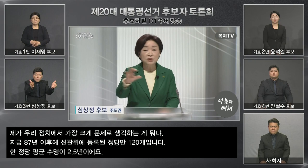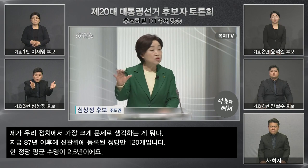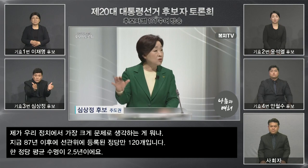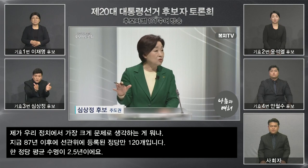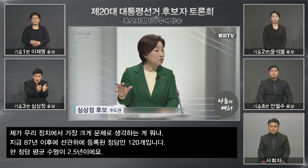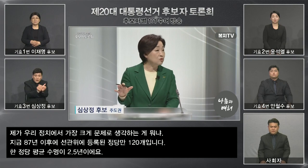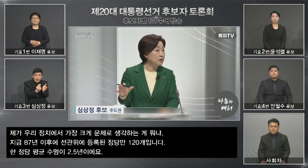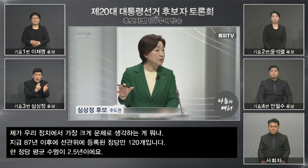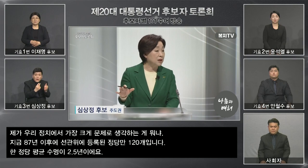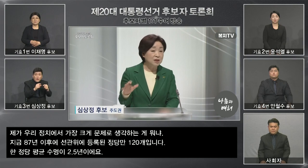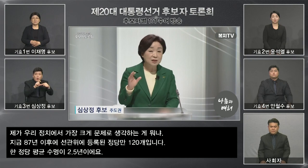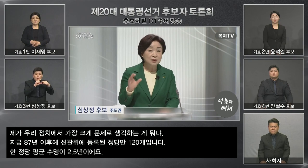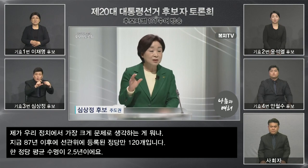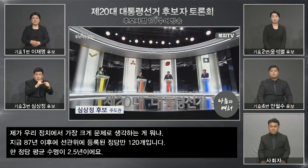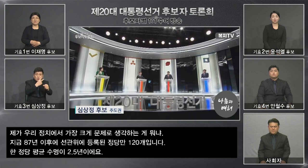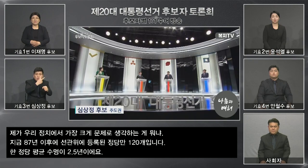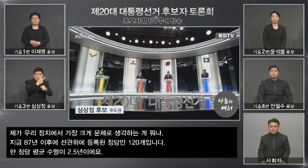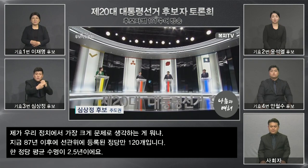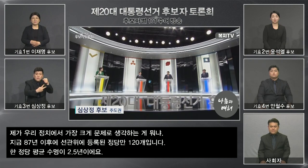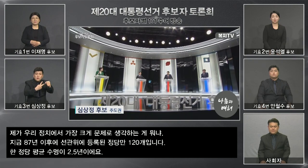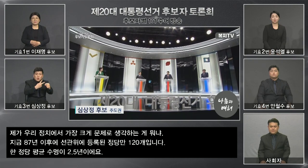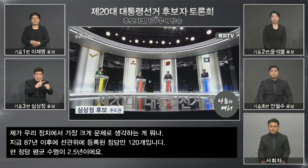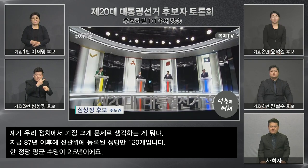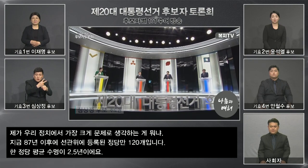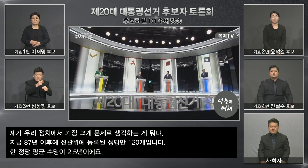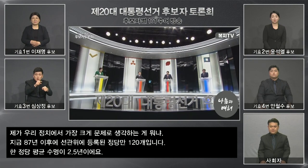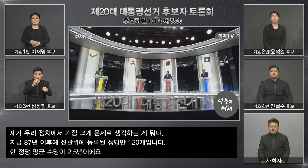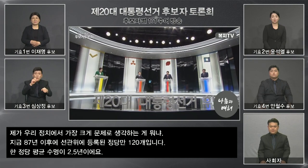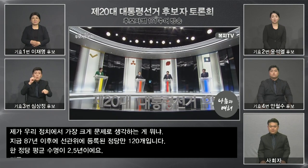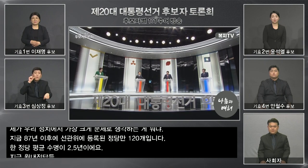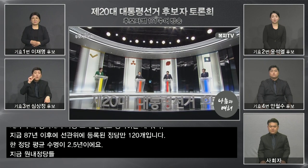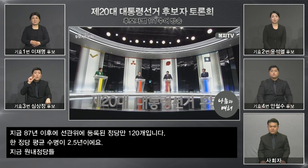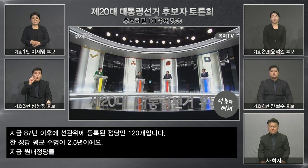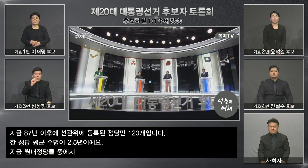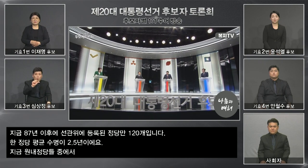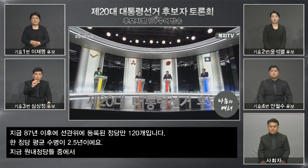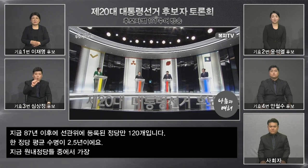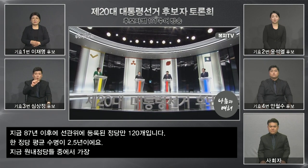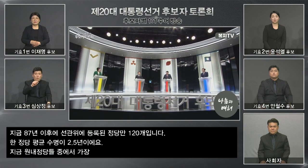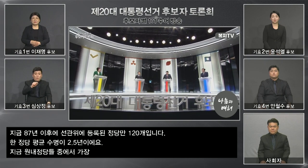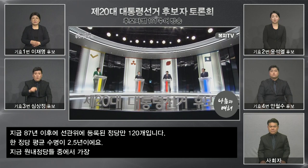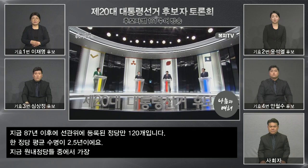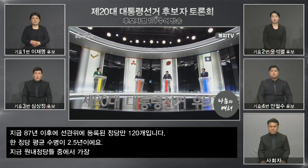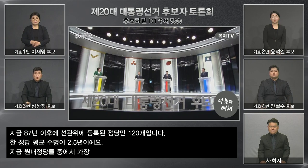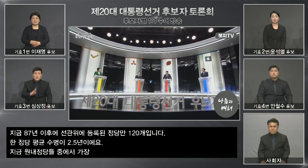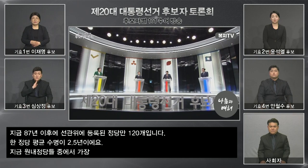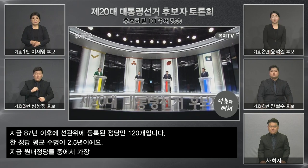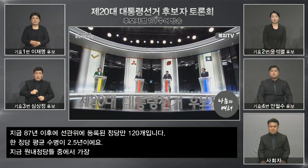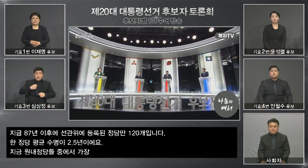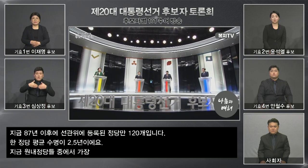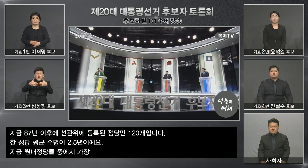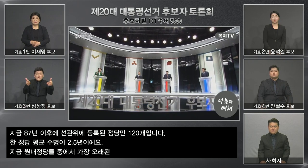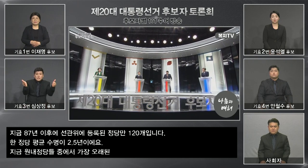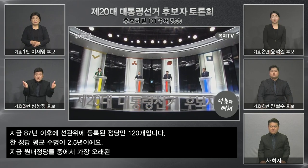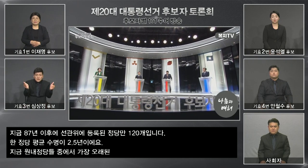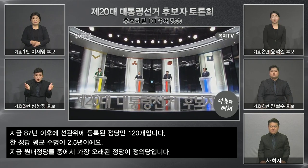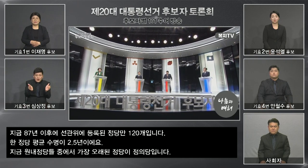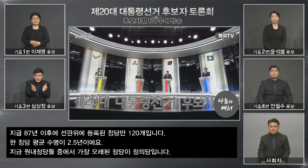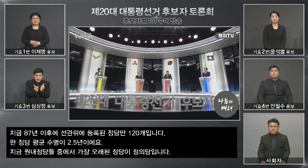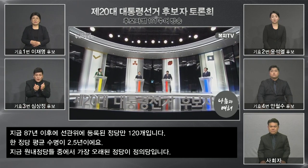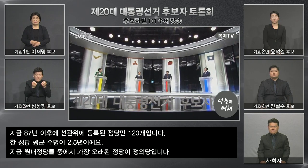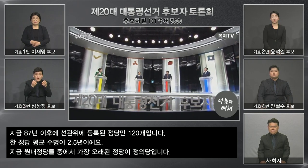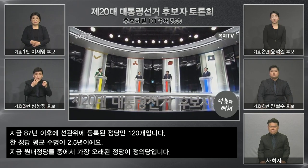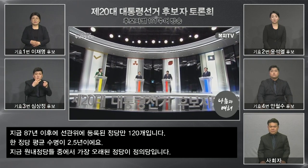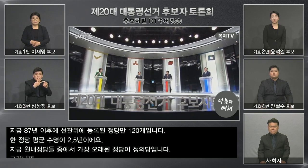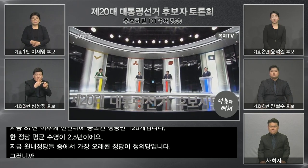원내 정당들 중에서 가장 오래된 정당이 정의당입니다. 그러니까 권력 주면